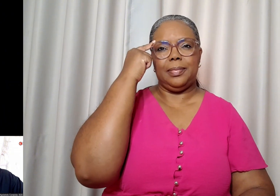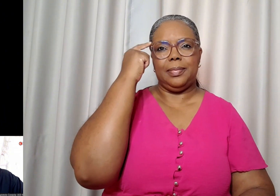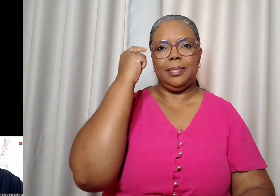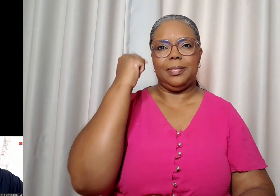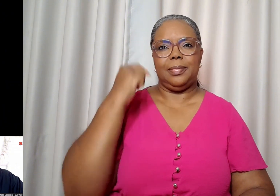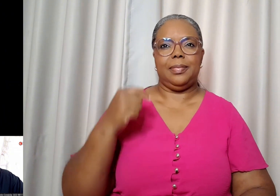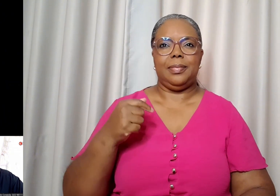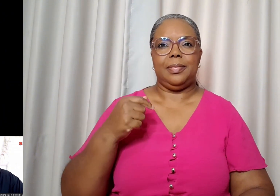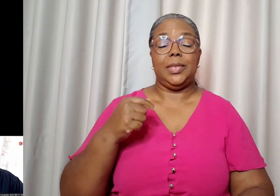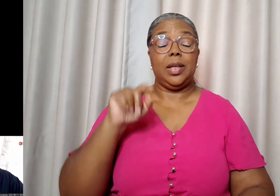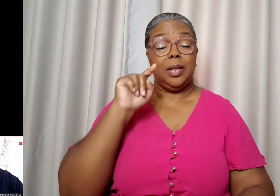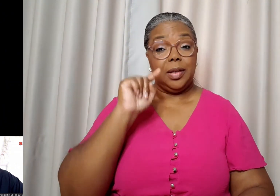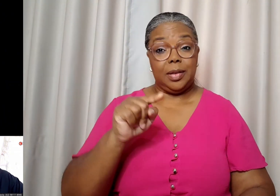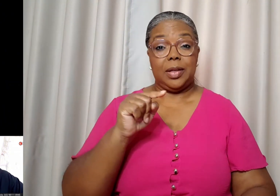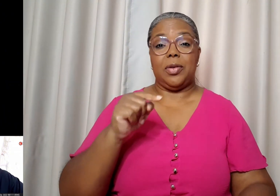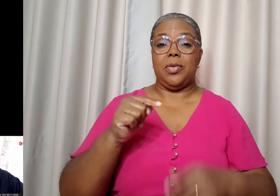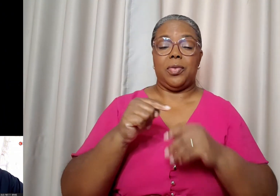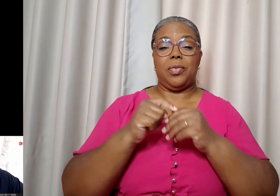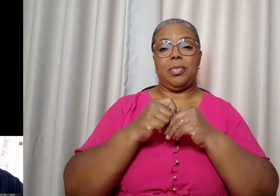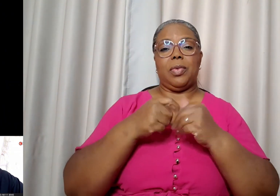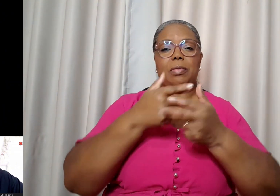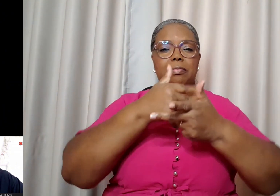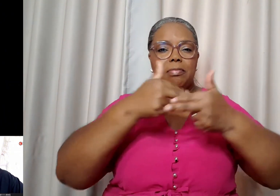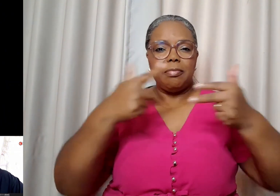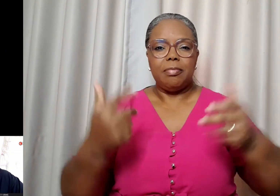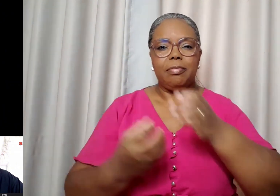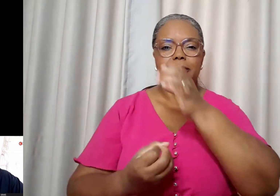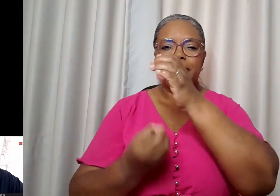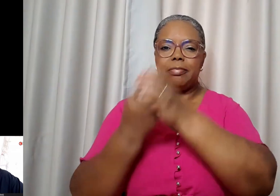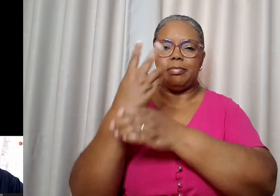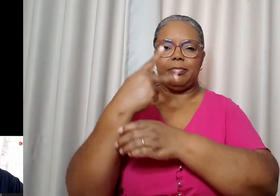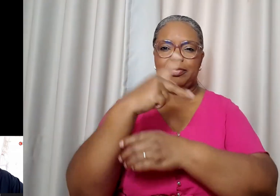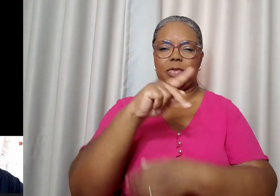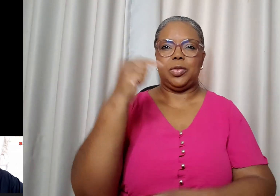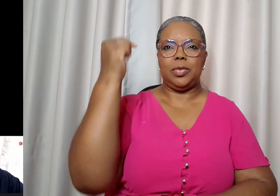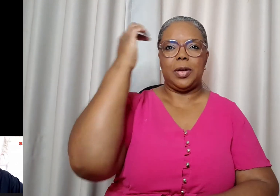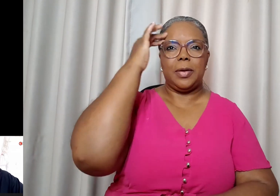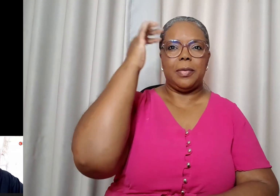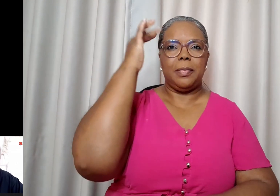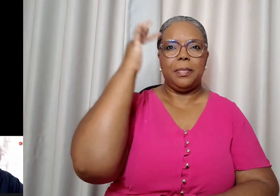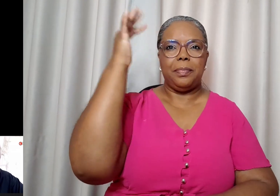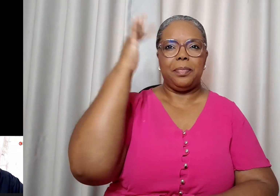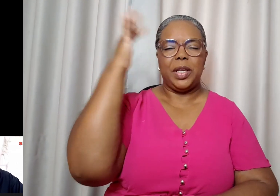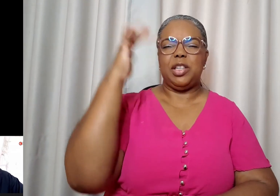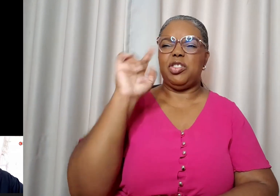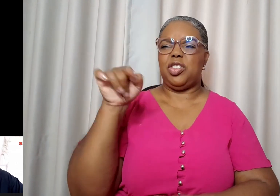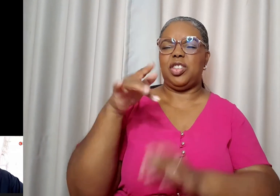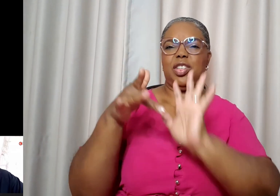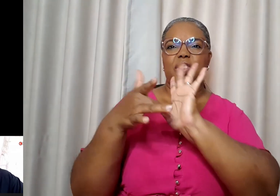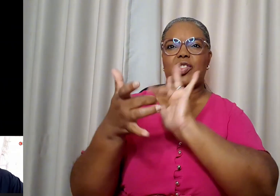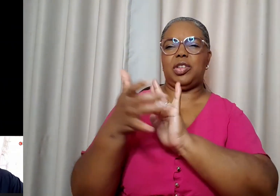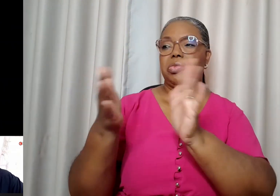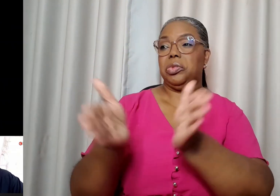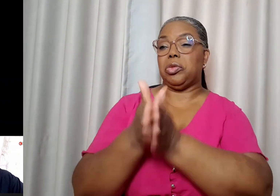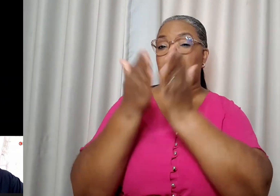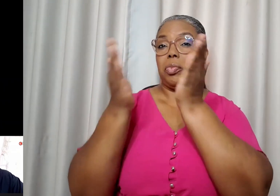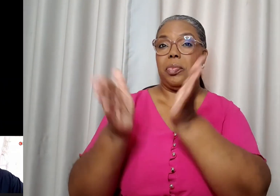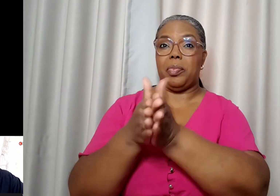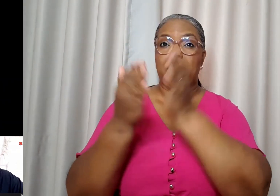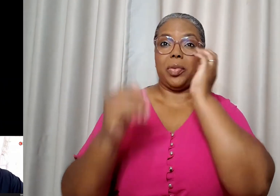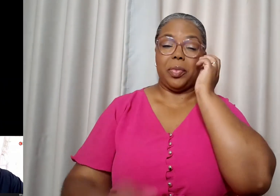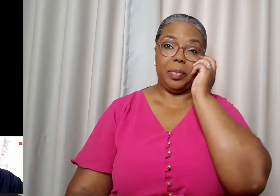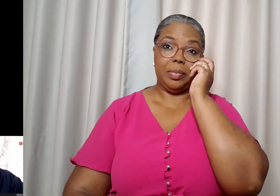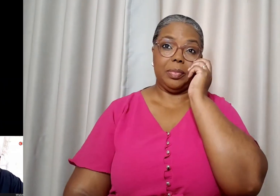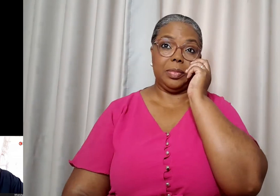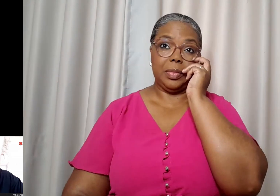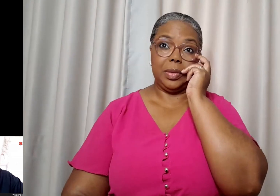em você sobre Jesus. Jesus sempre foi próspero. Ele nunca teve uma